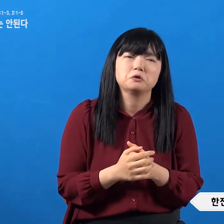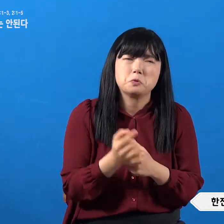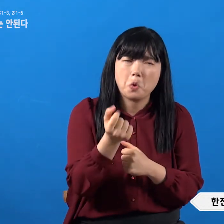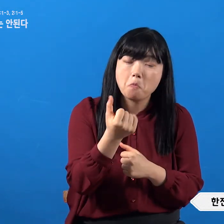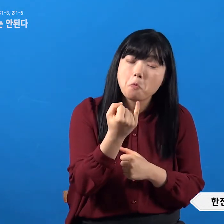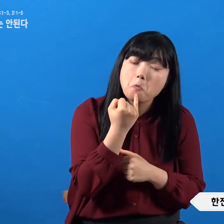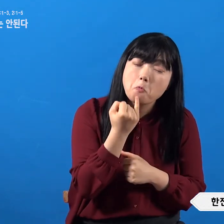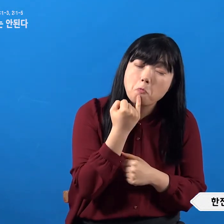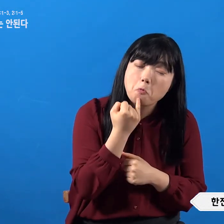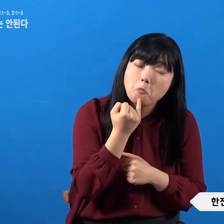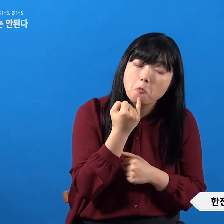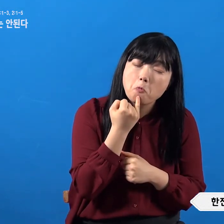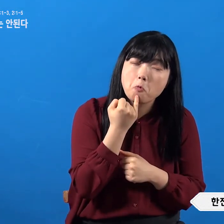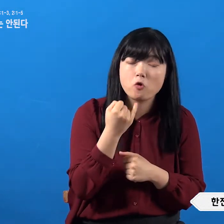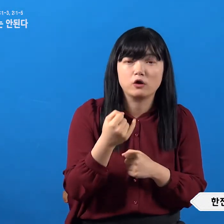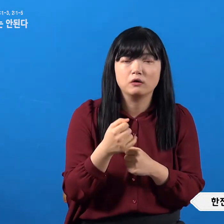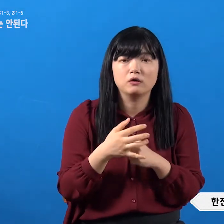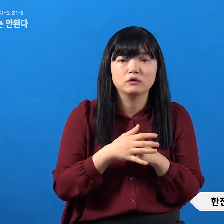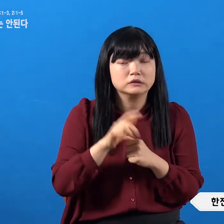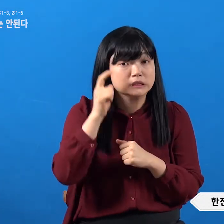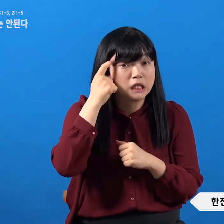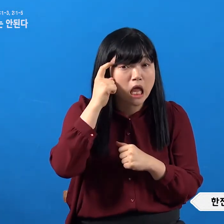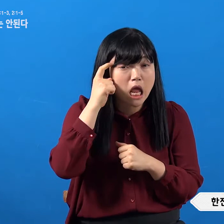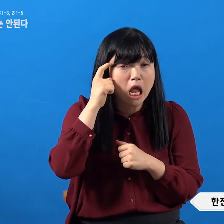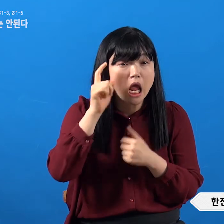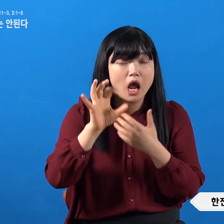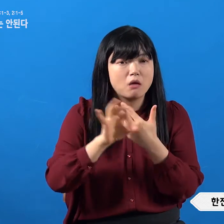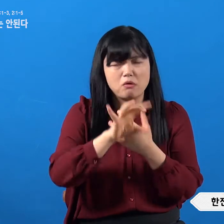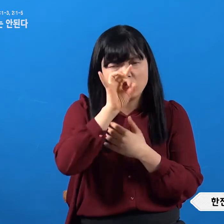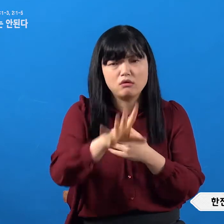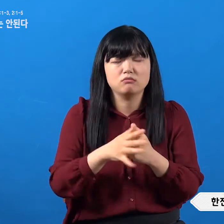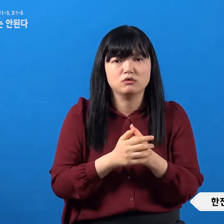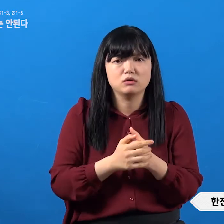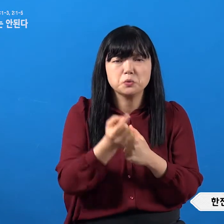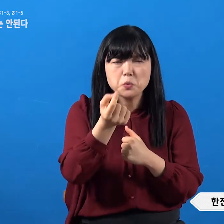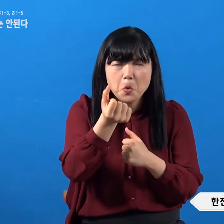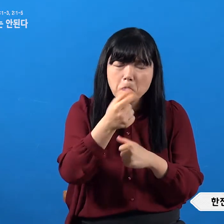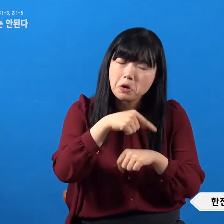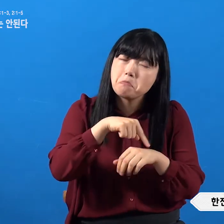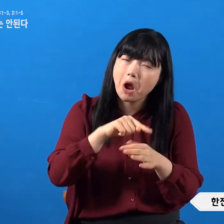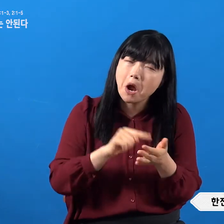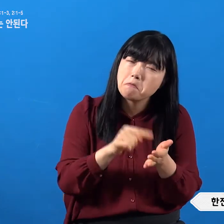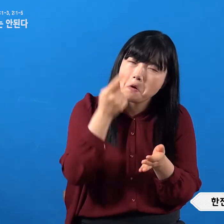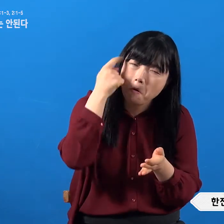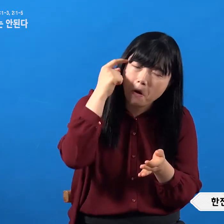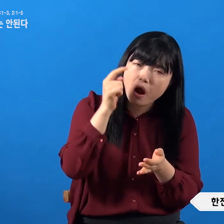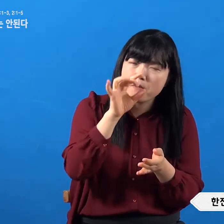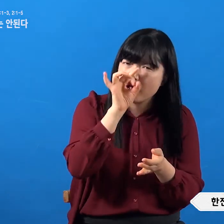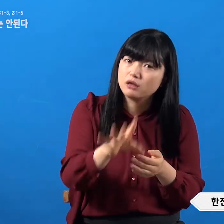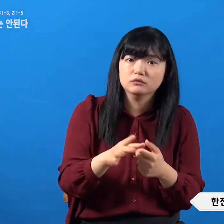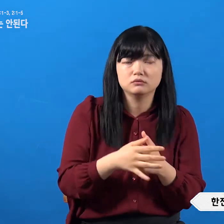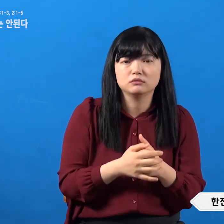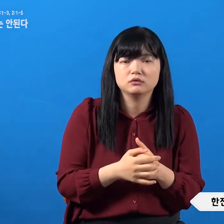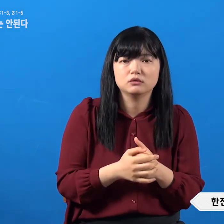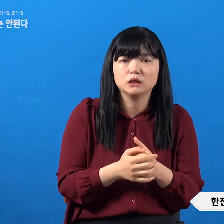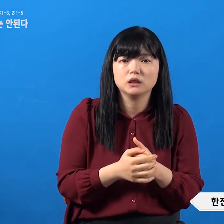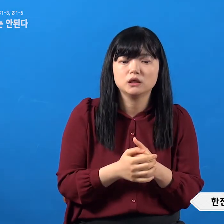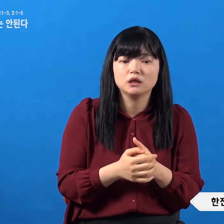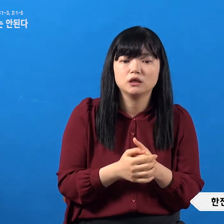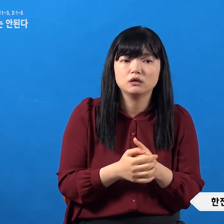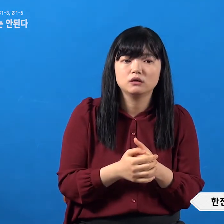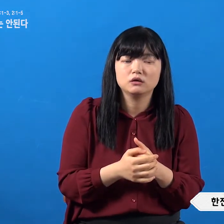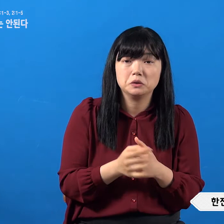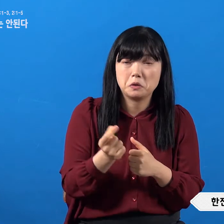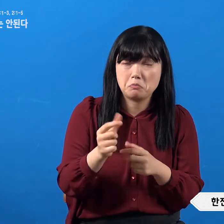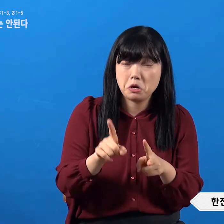절대로 조그만 여지를 주면 안 됩니다. 마음을 조금이라도 주면 안 됩니다. 조그만